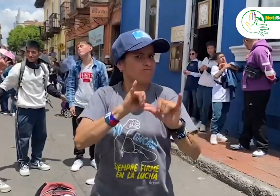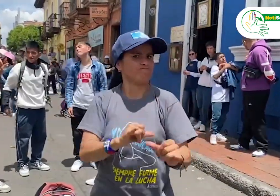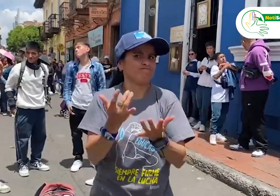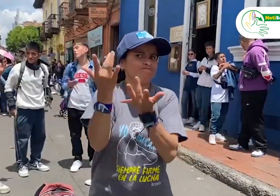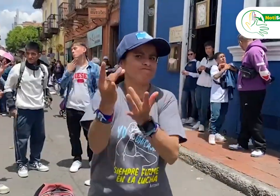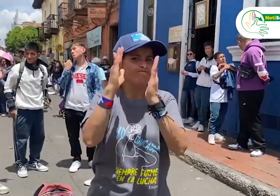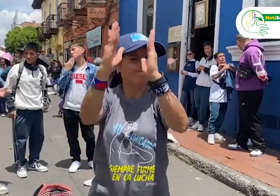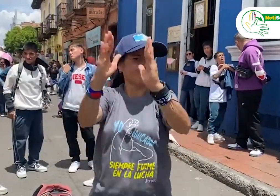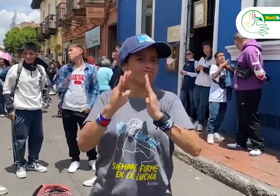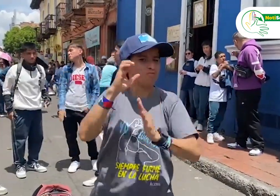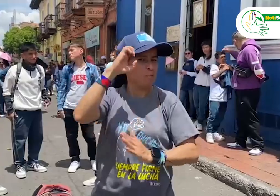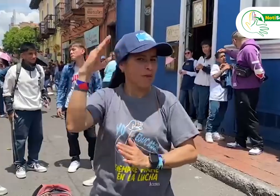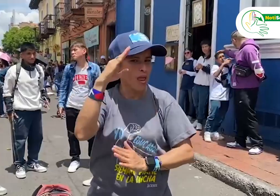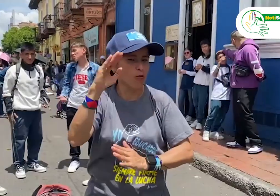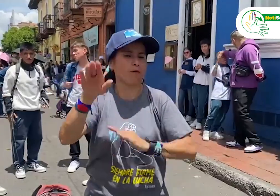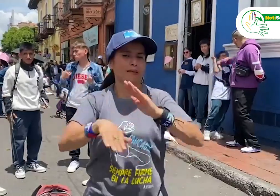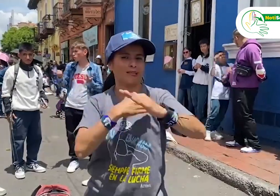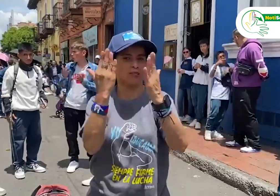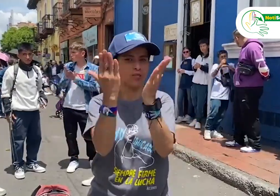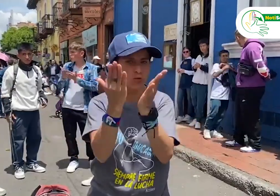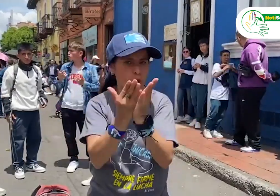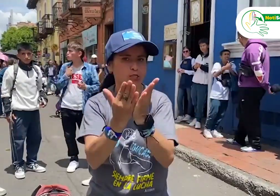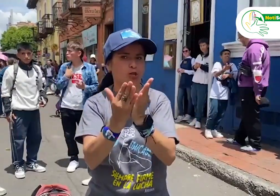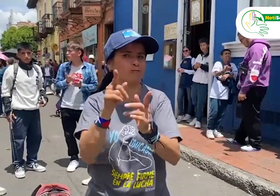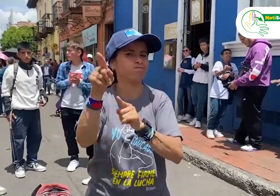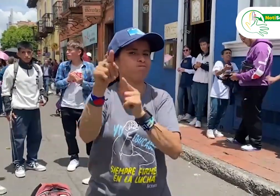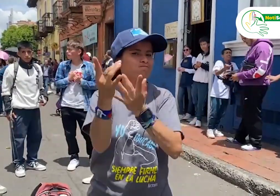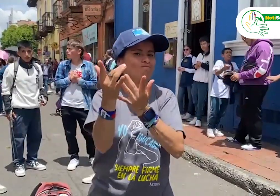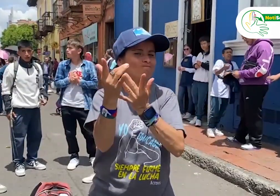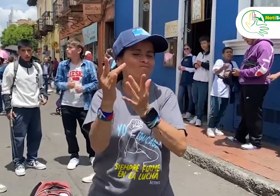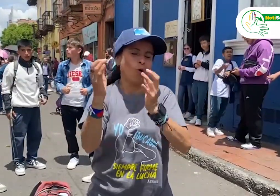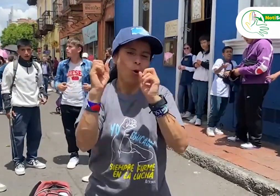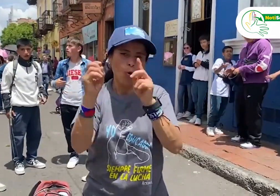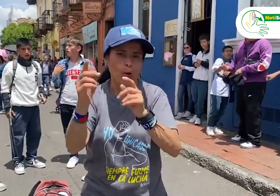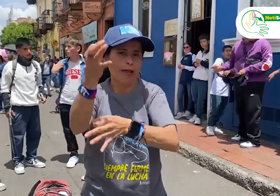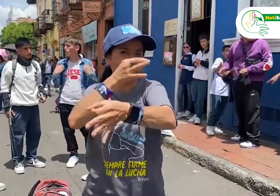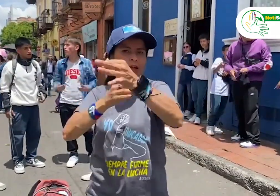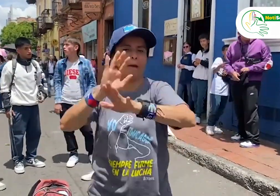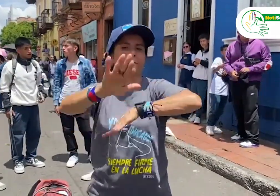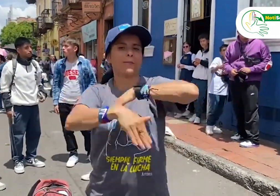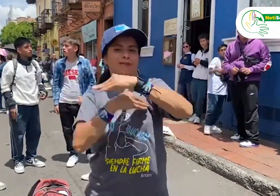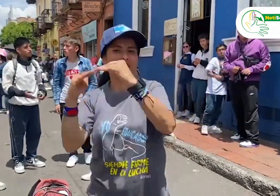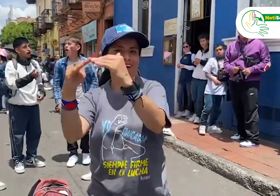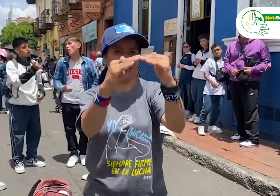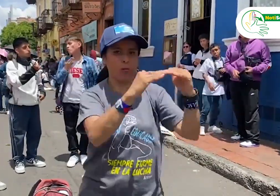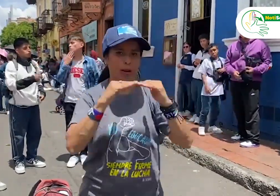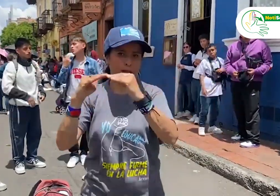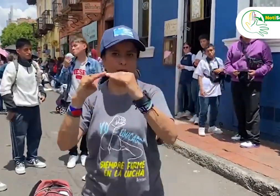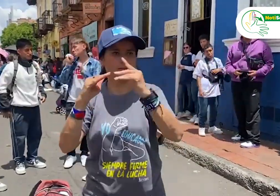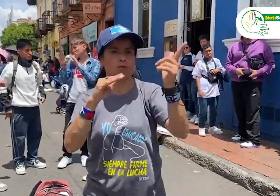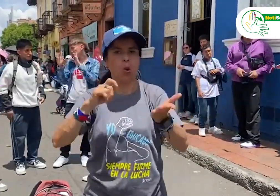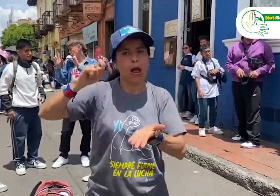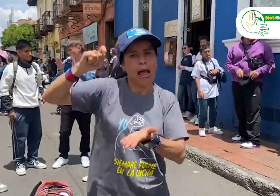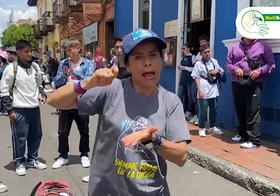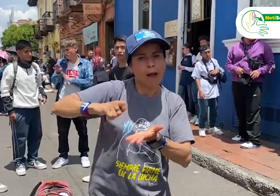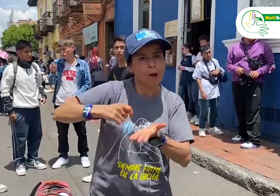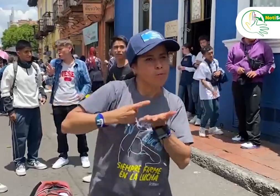esperando alguna respuesta del gobierno nacional, el presidente Petro, porque queremos que la educación sea en igualdad de condiciones,